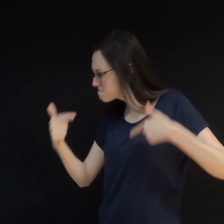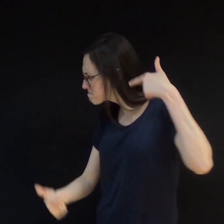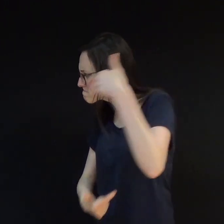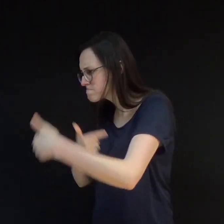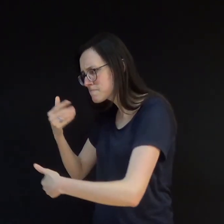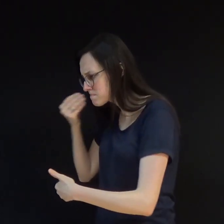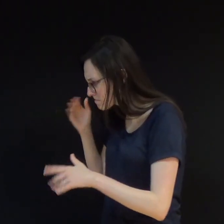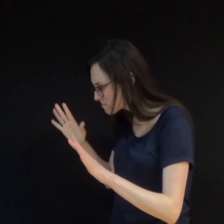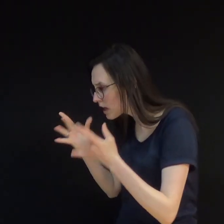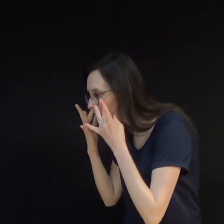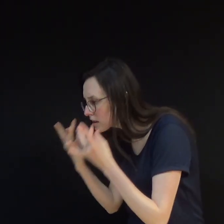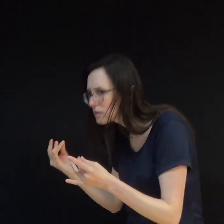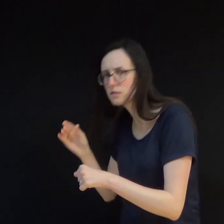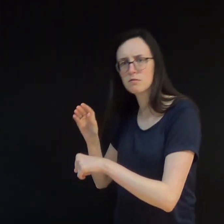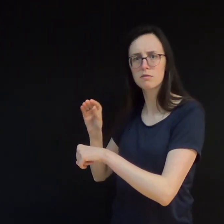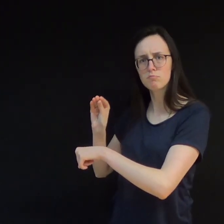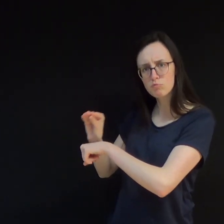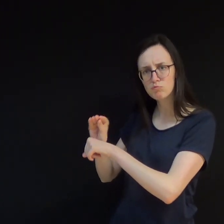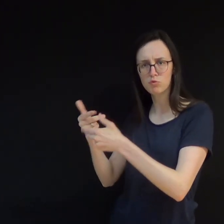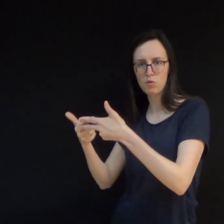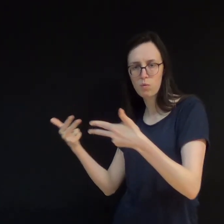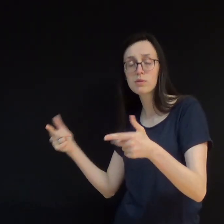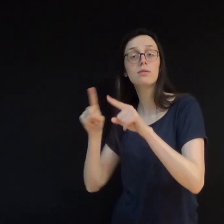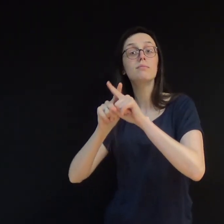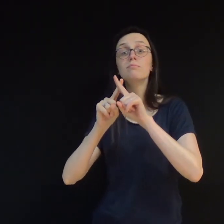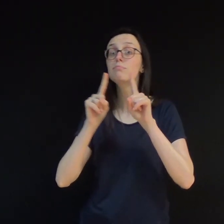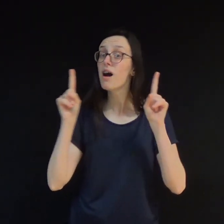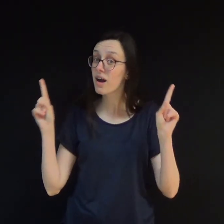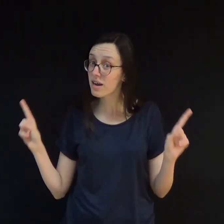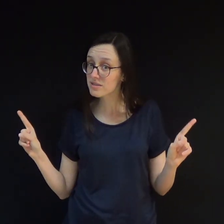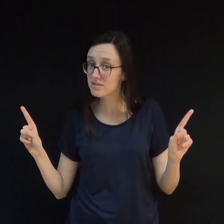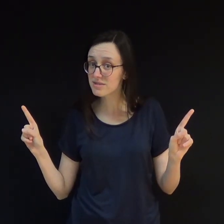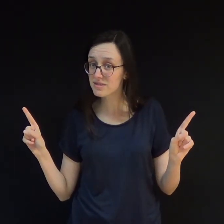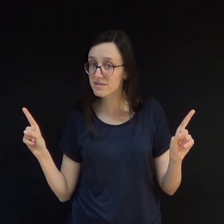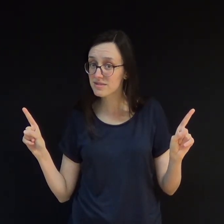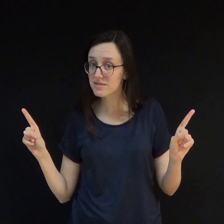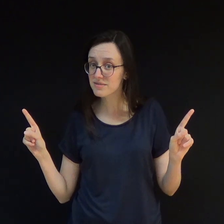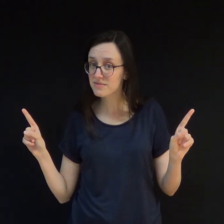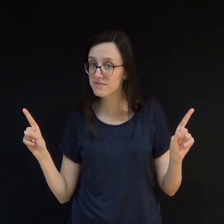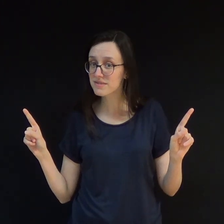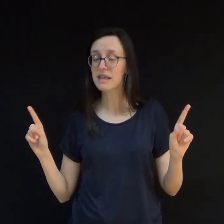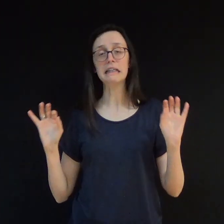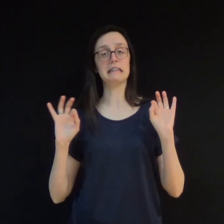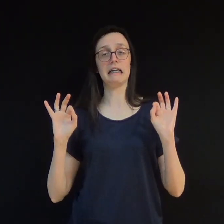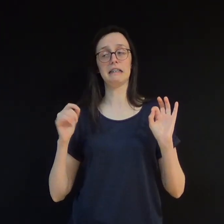especial contudo nada lhe disse sobre o primeiro encontro que tiveram no passado